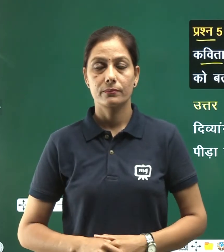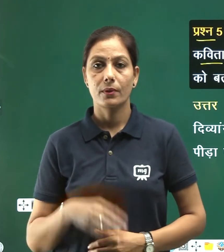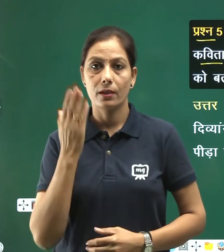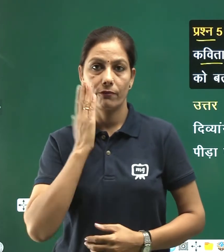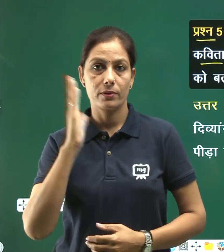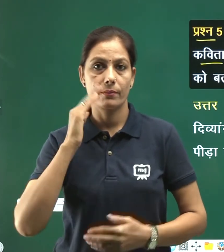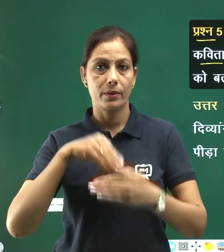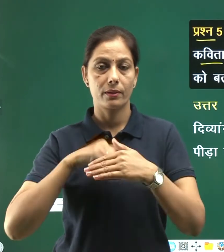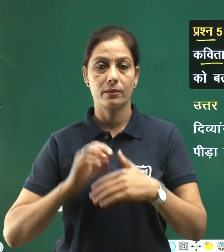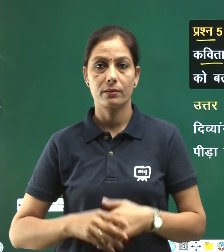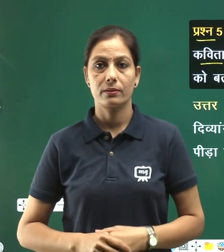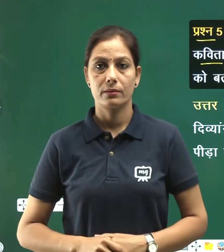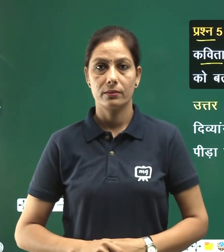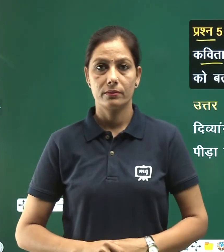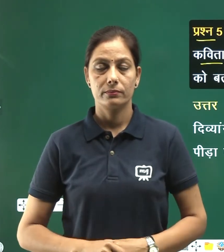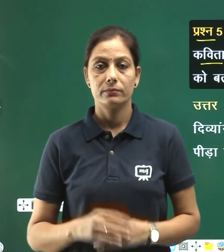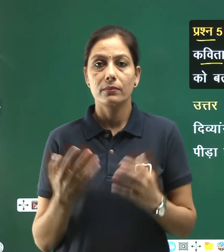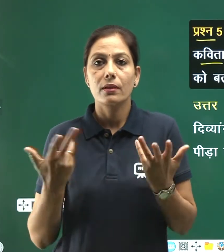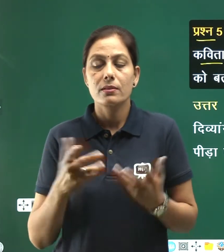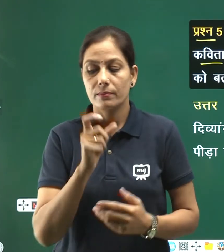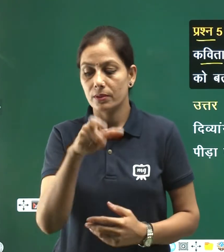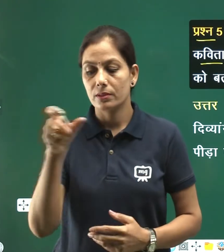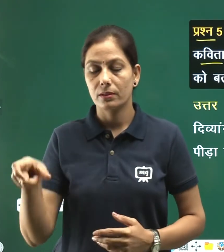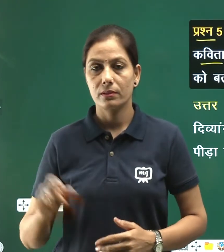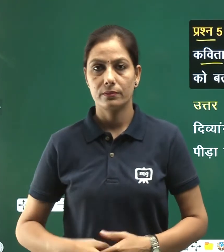कविता में किस व्यक्ति की